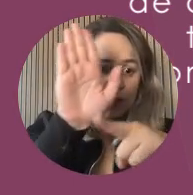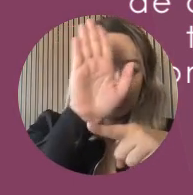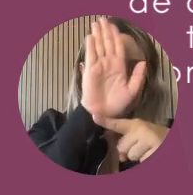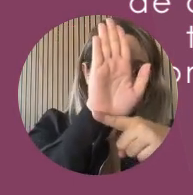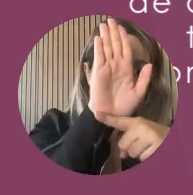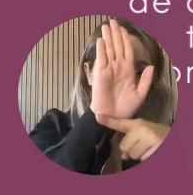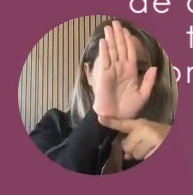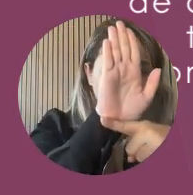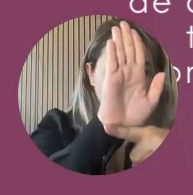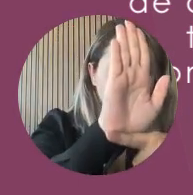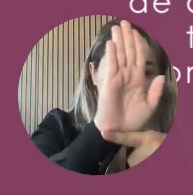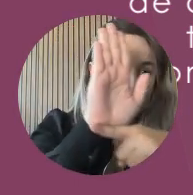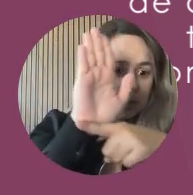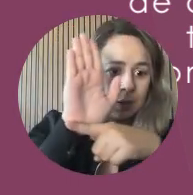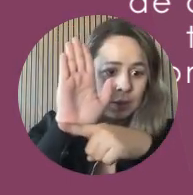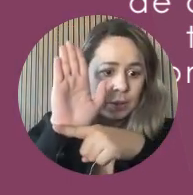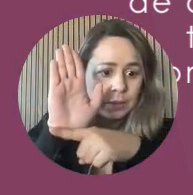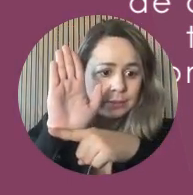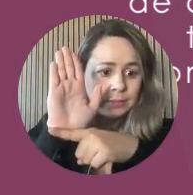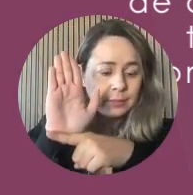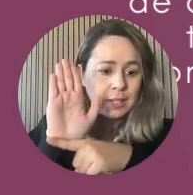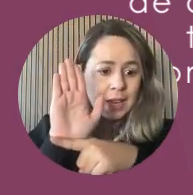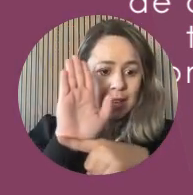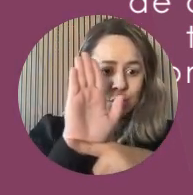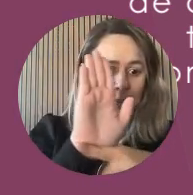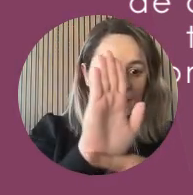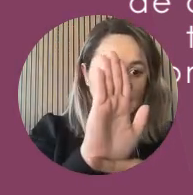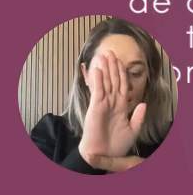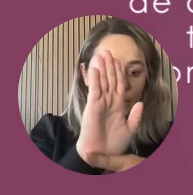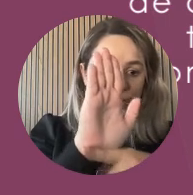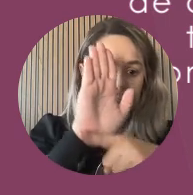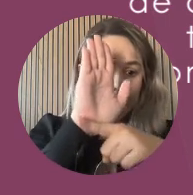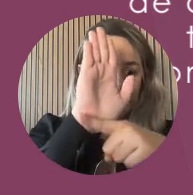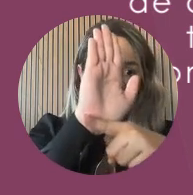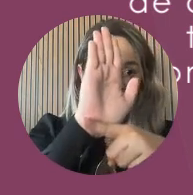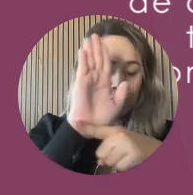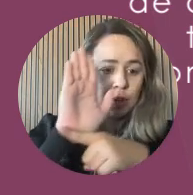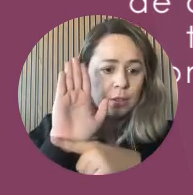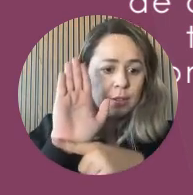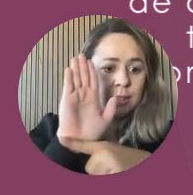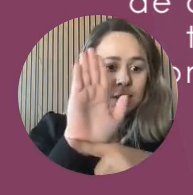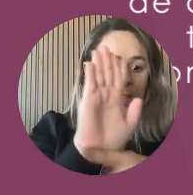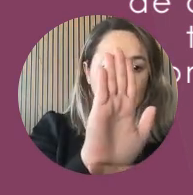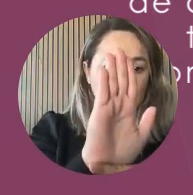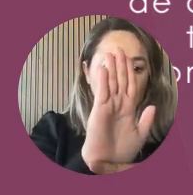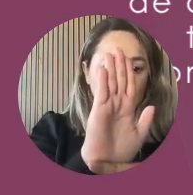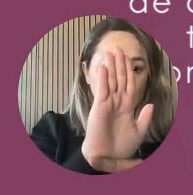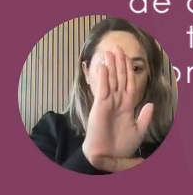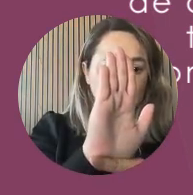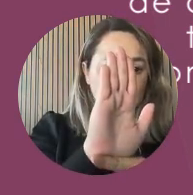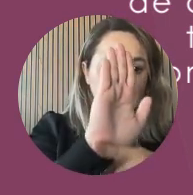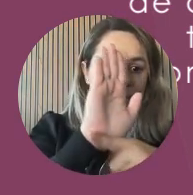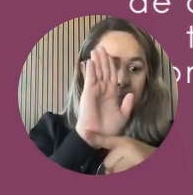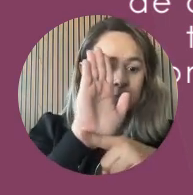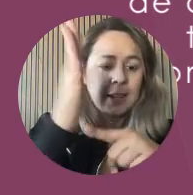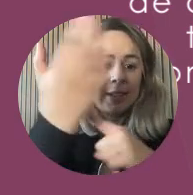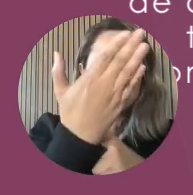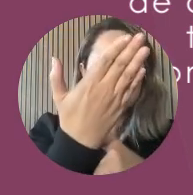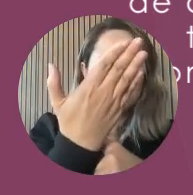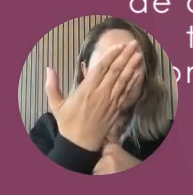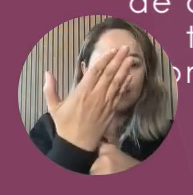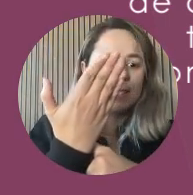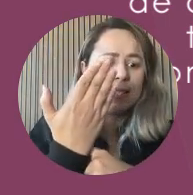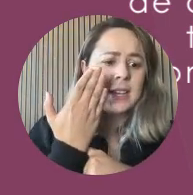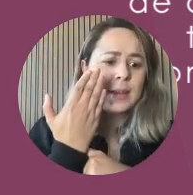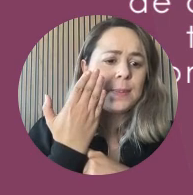dedo aqui indicador, ó, ajudar. Então, a gente vai para frente, ó, ajudar, tá?